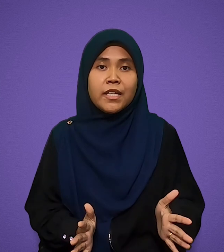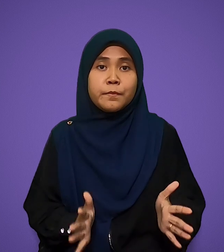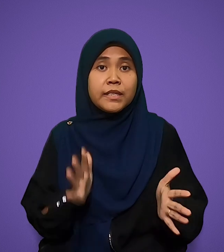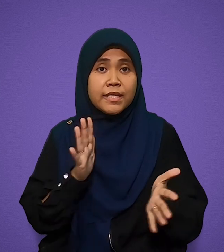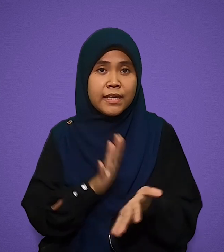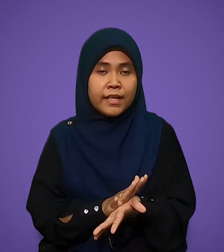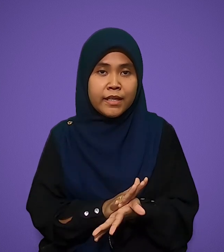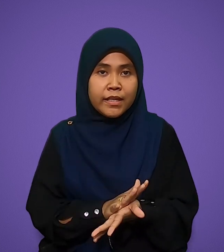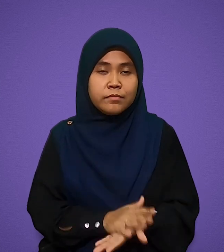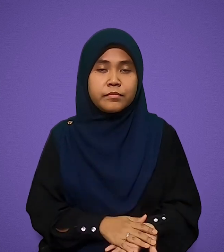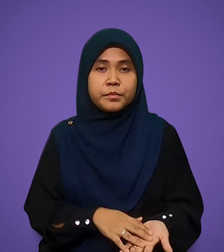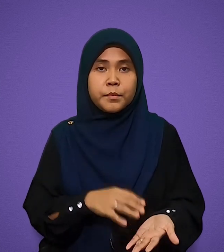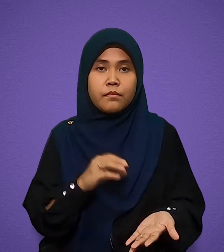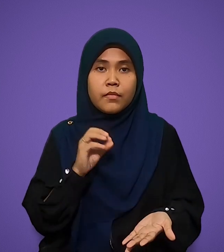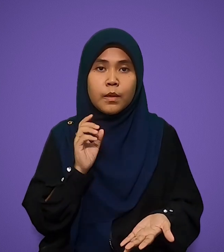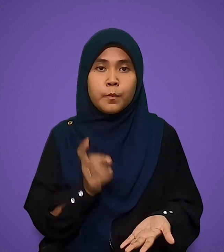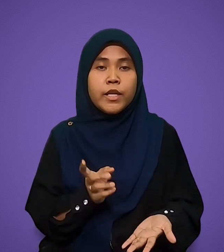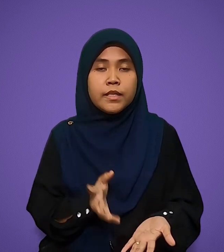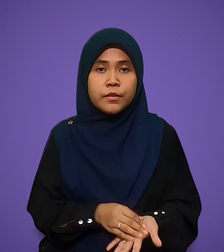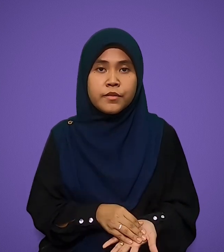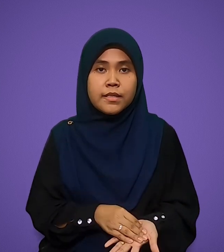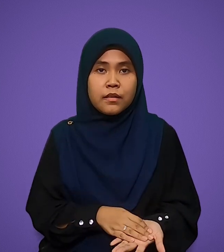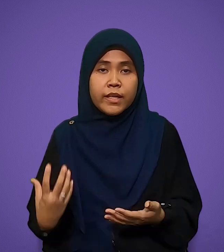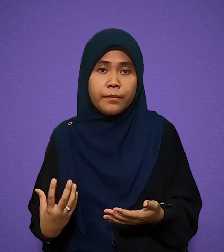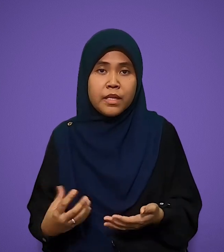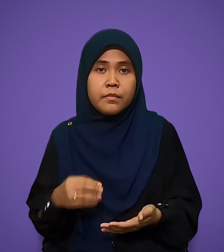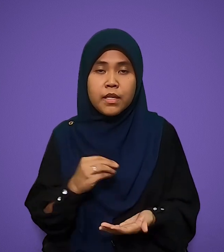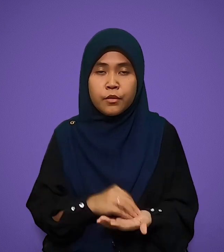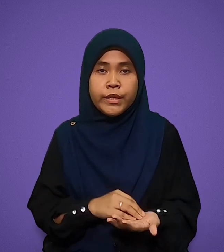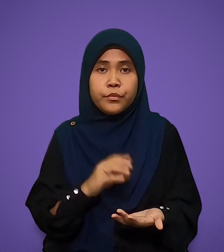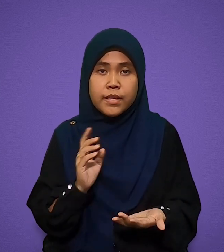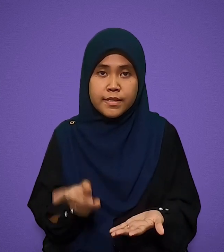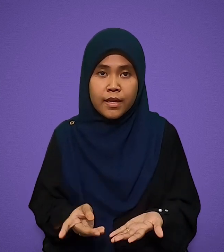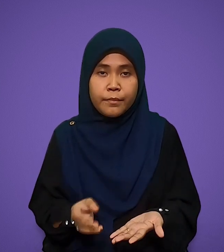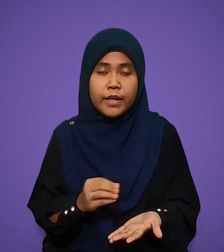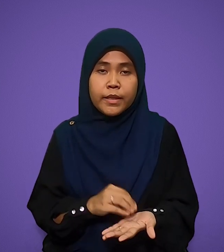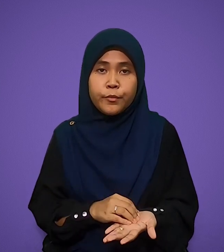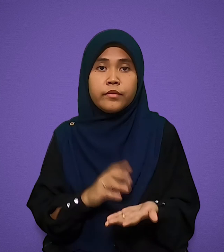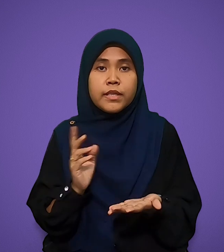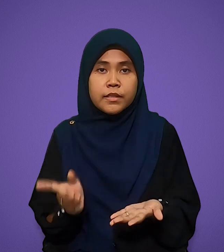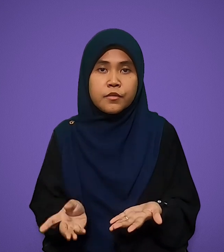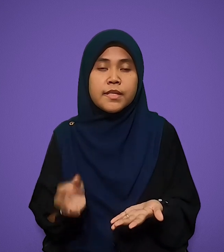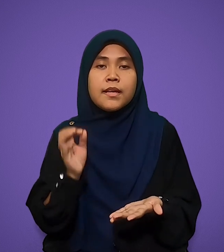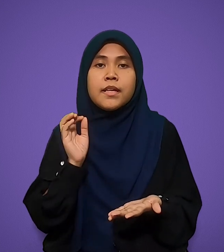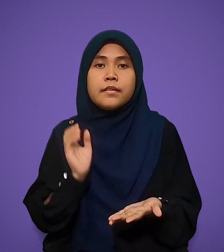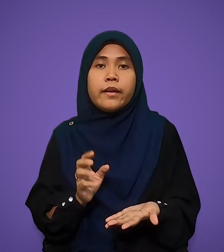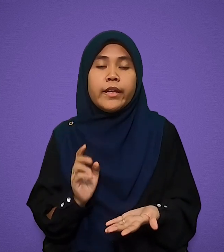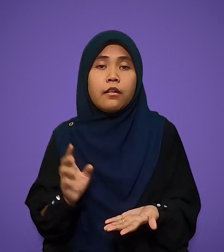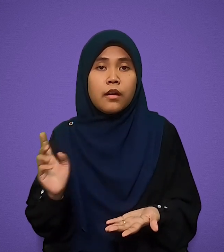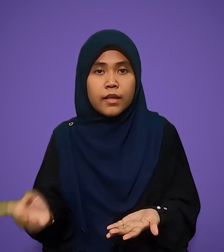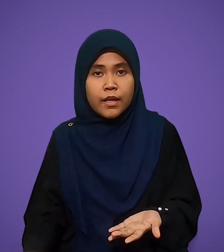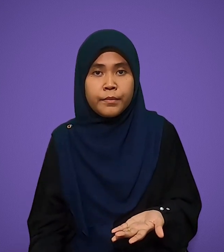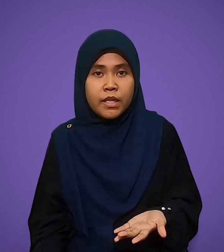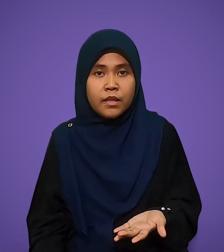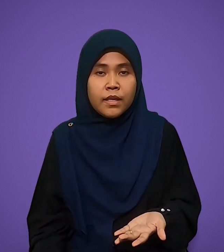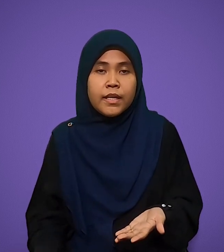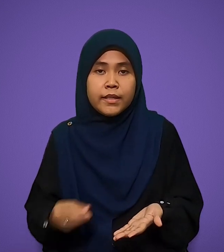ada pertanyaan, boleh terus di kami melalui WhatsApp ataupun terus direct call kami dan